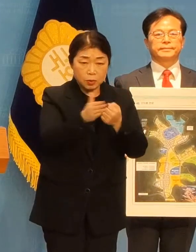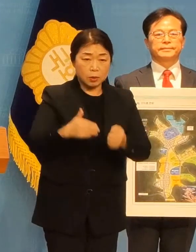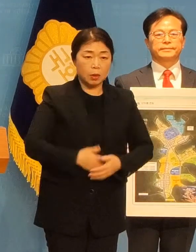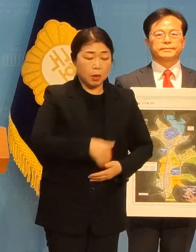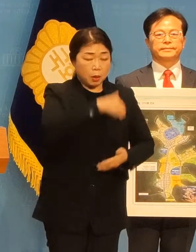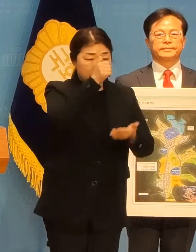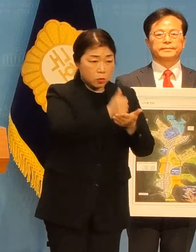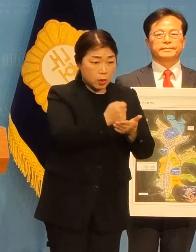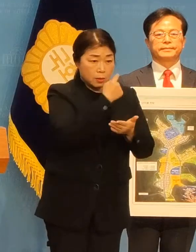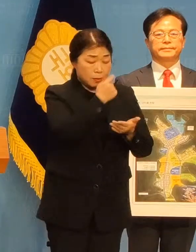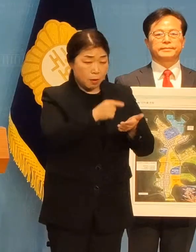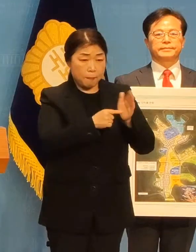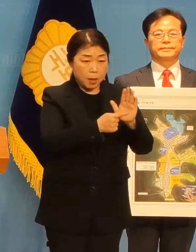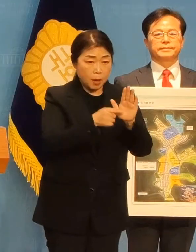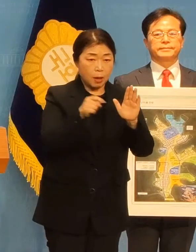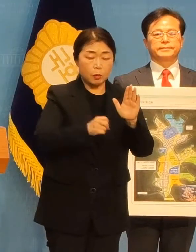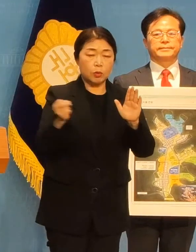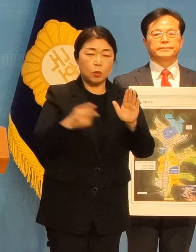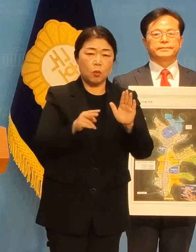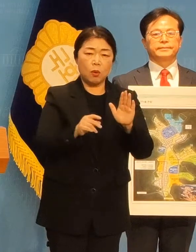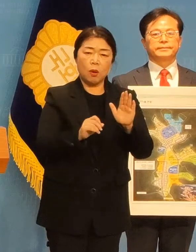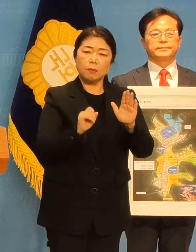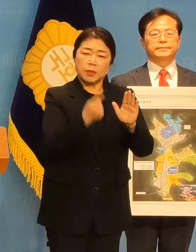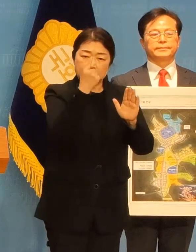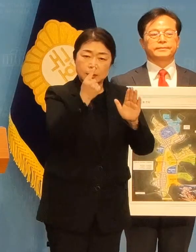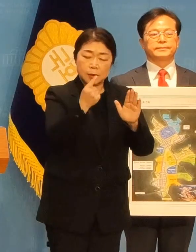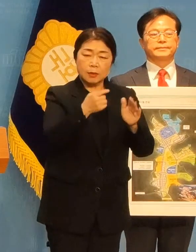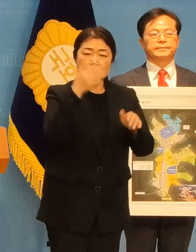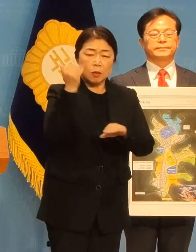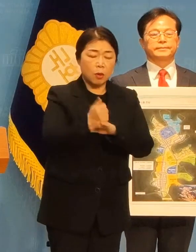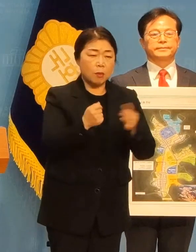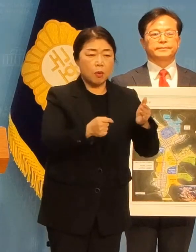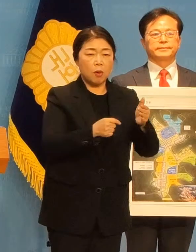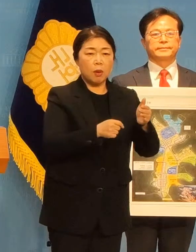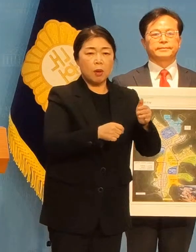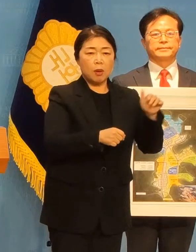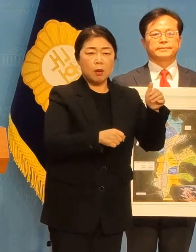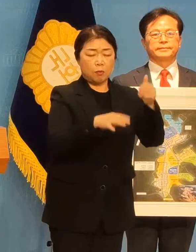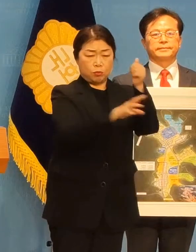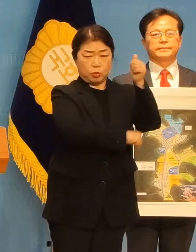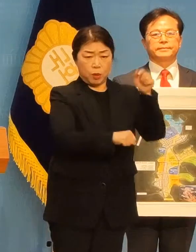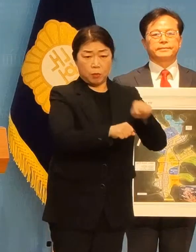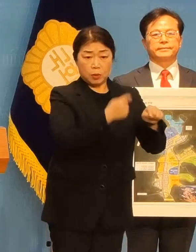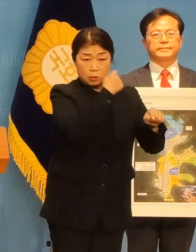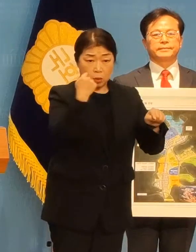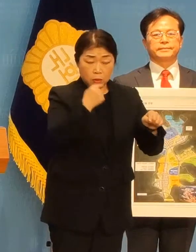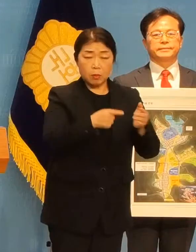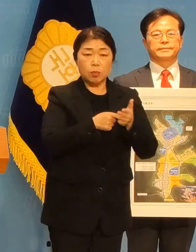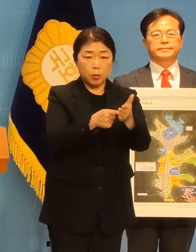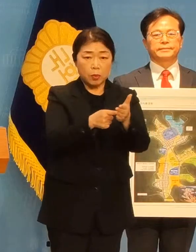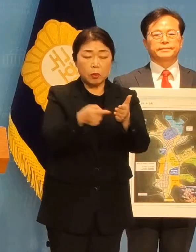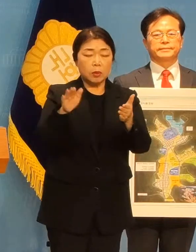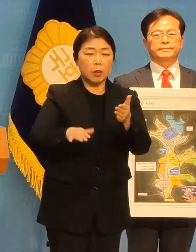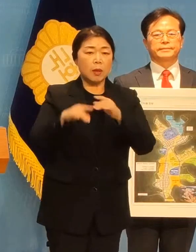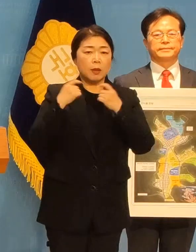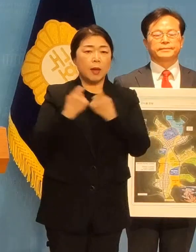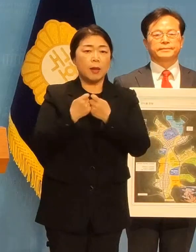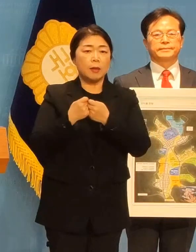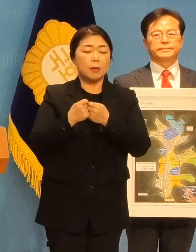증거를 드러내고 인과관계에 있는 손해를 입증한다는 것이 거의 불가능하기